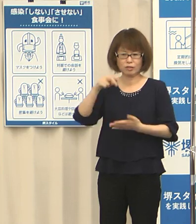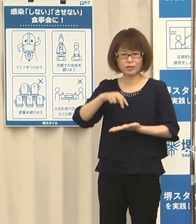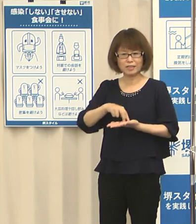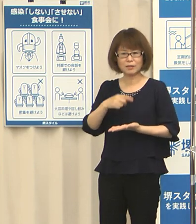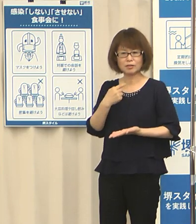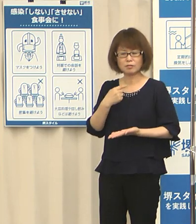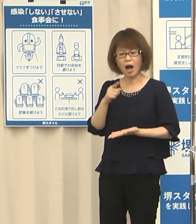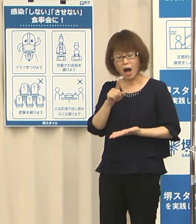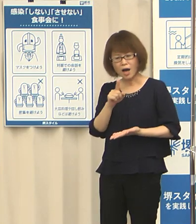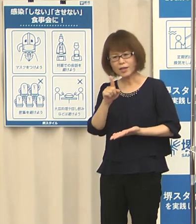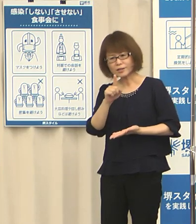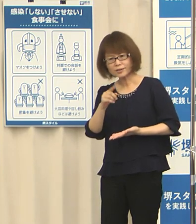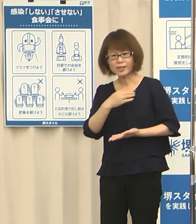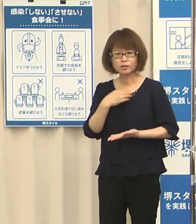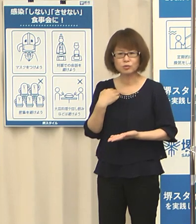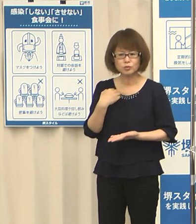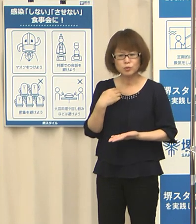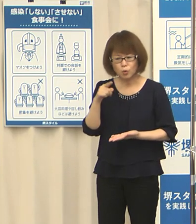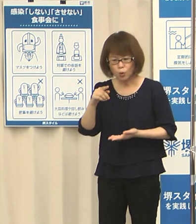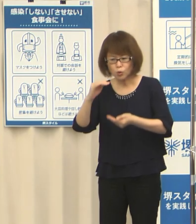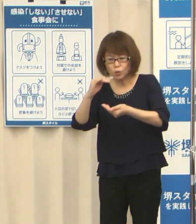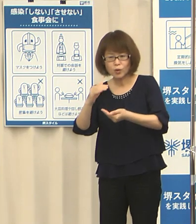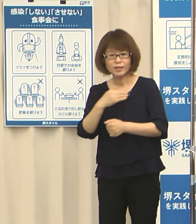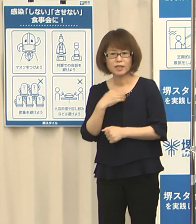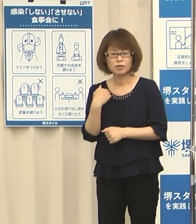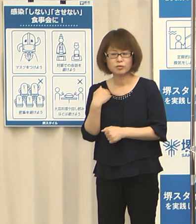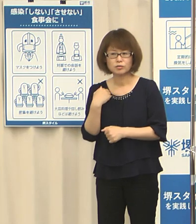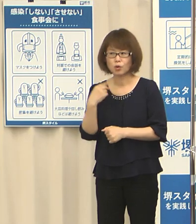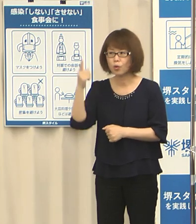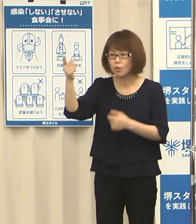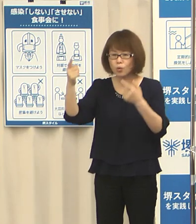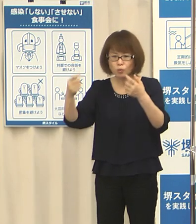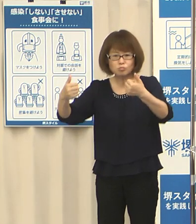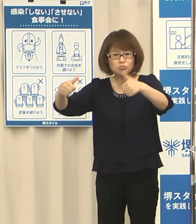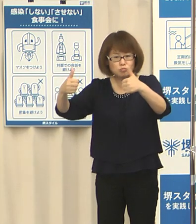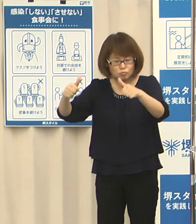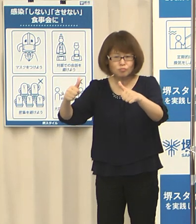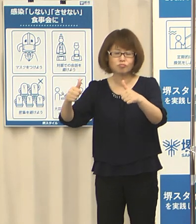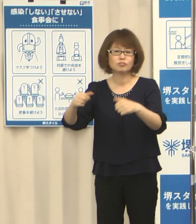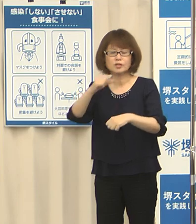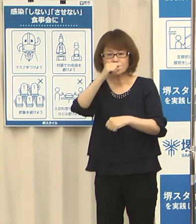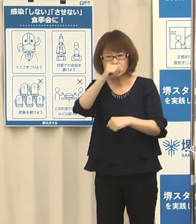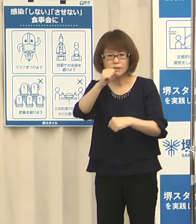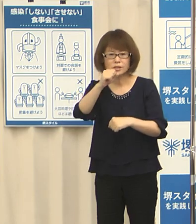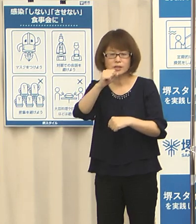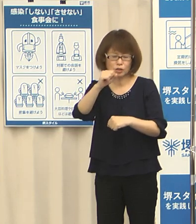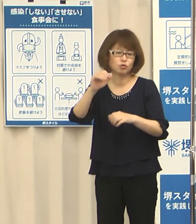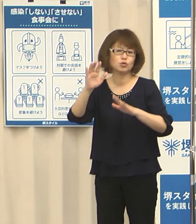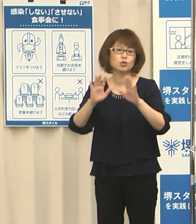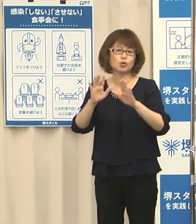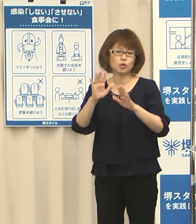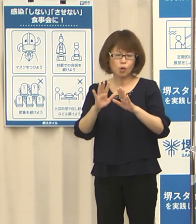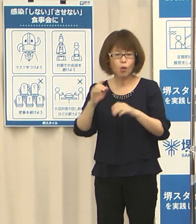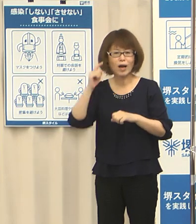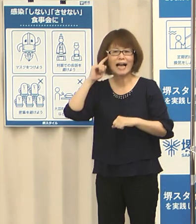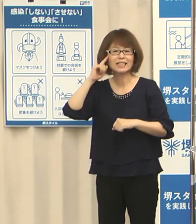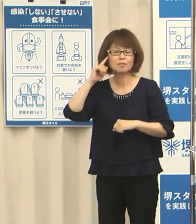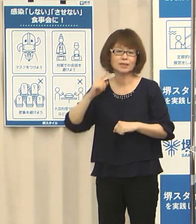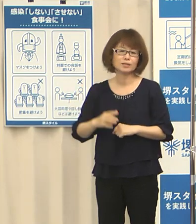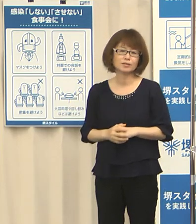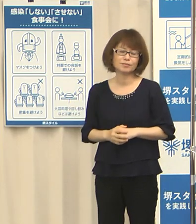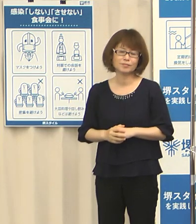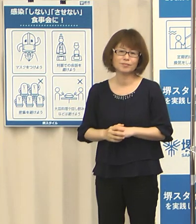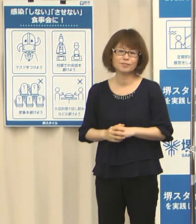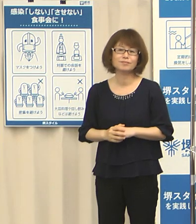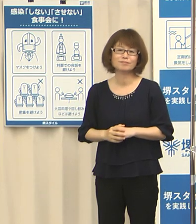ことができるんじゃないか、お互いにメリットがある、ウィンウィンになる状況を作っていくことが必要と考えています。その意味